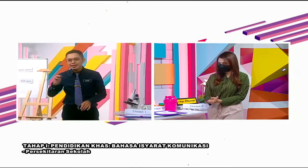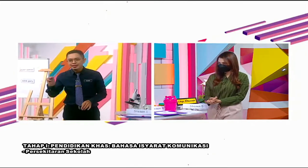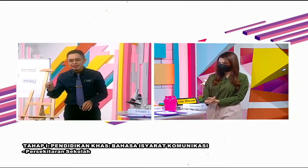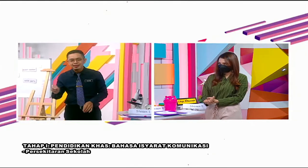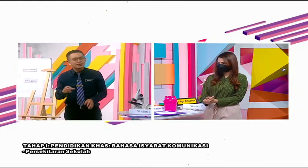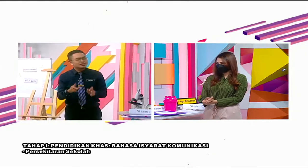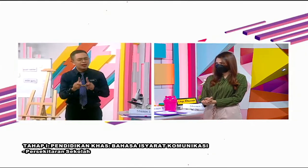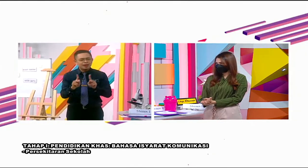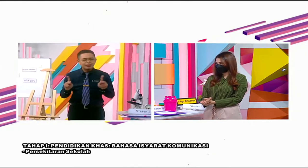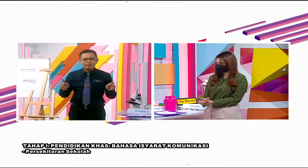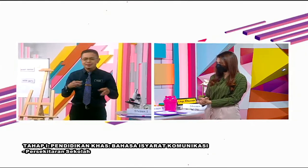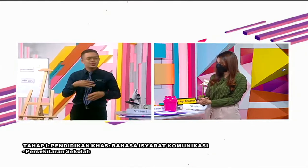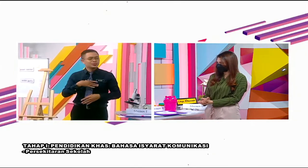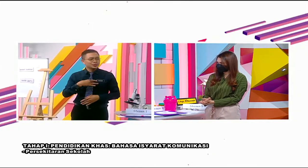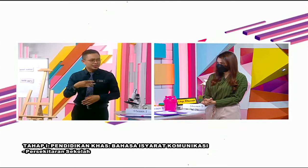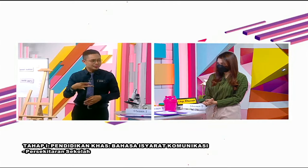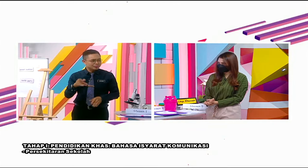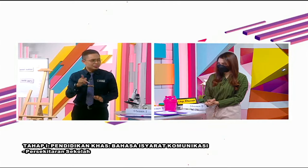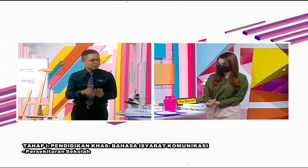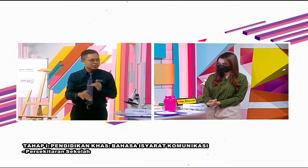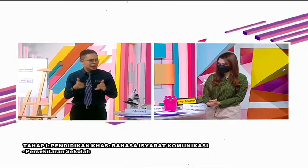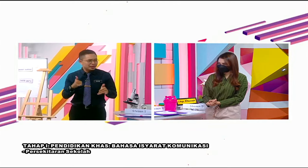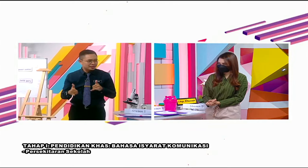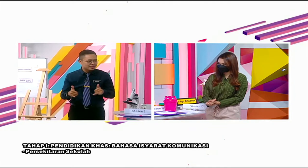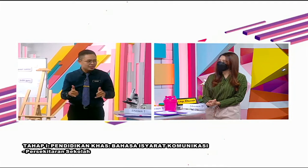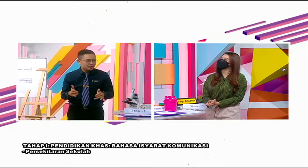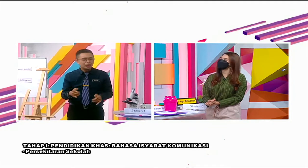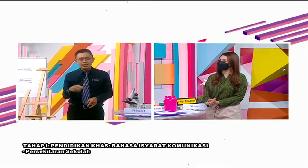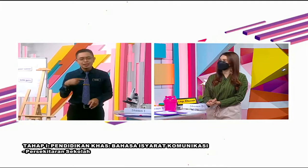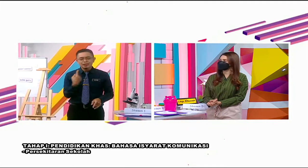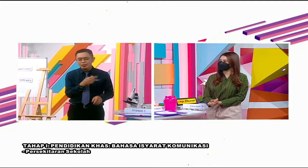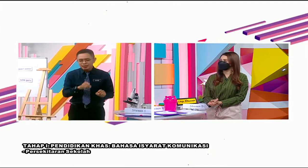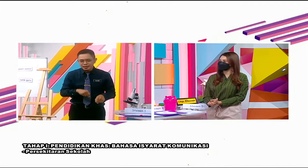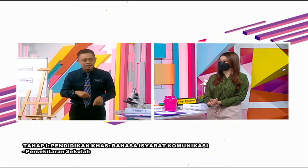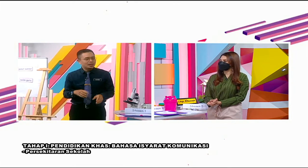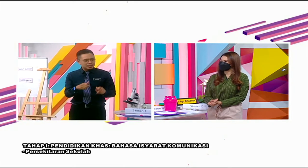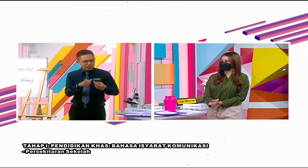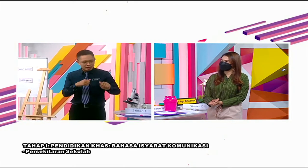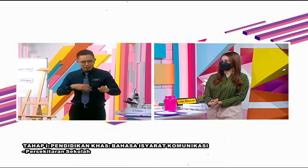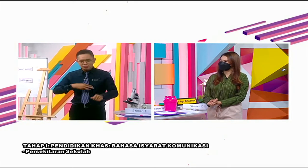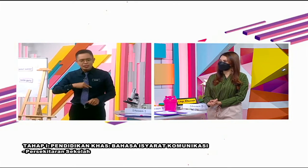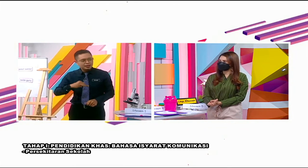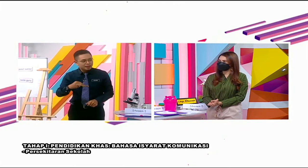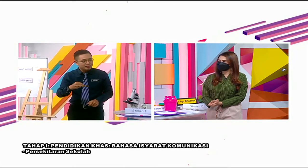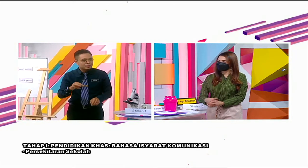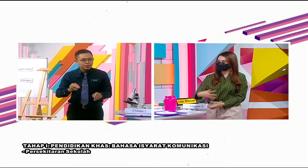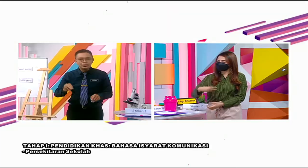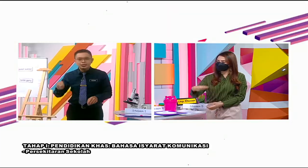ni sangat suka bermain. Okey, kita boleh tarik minat murid-murid